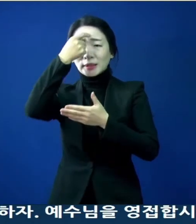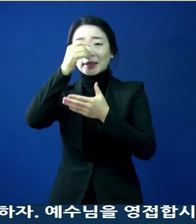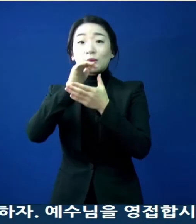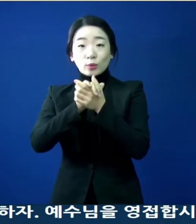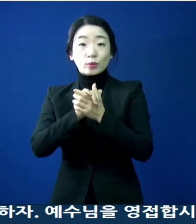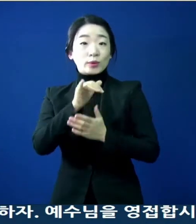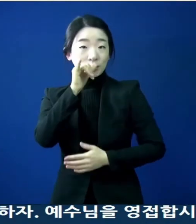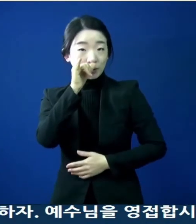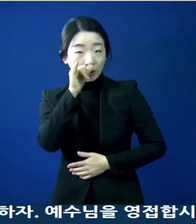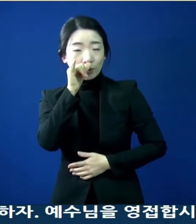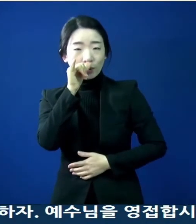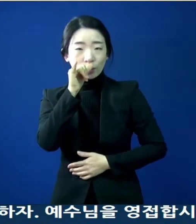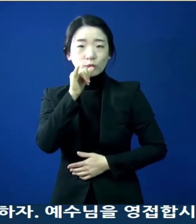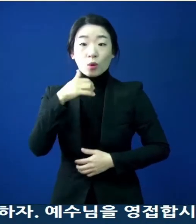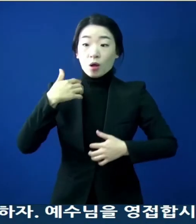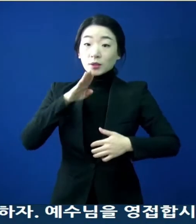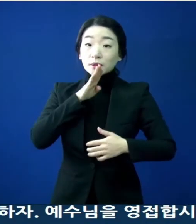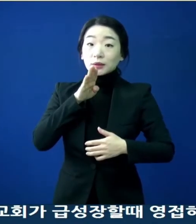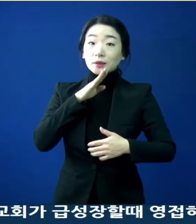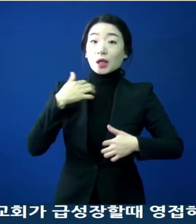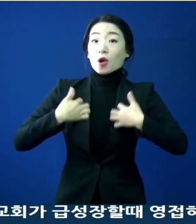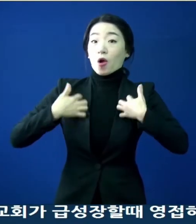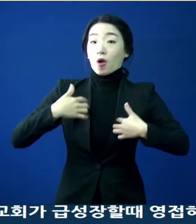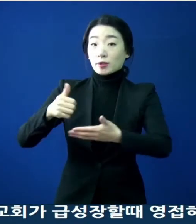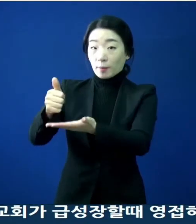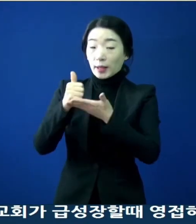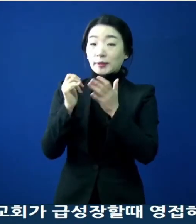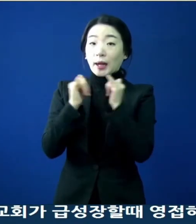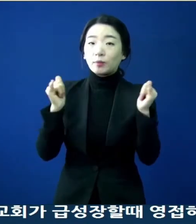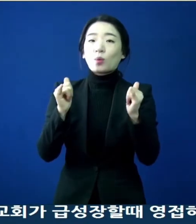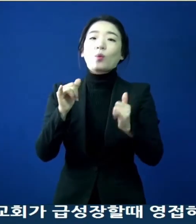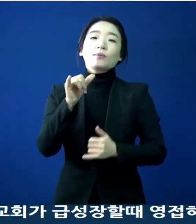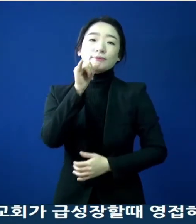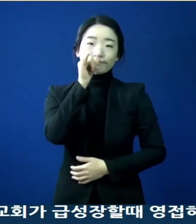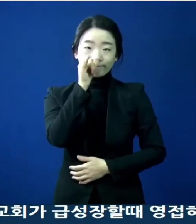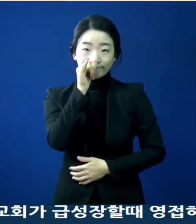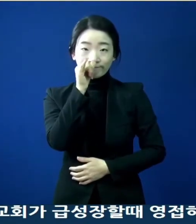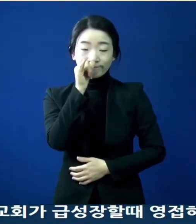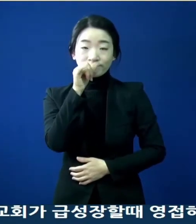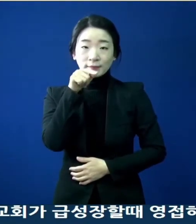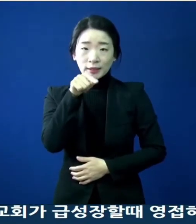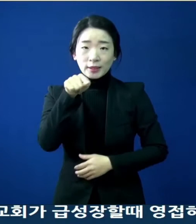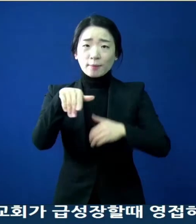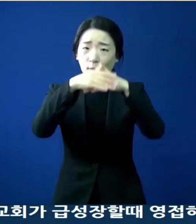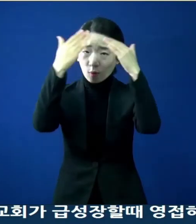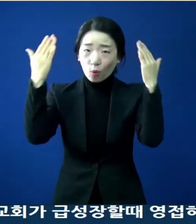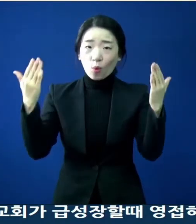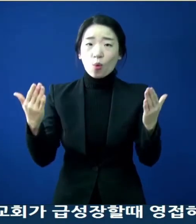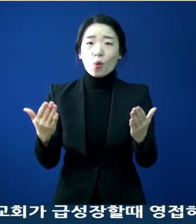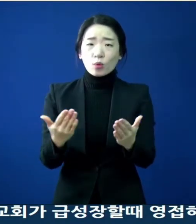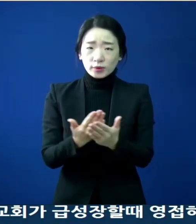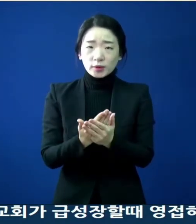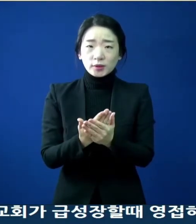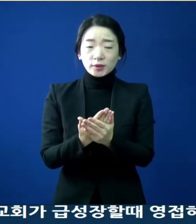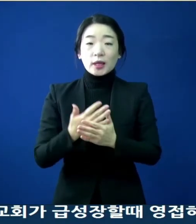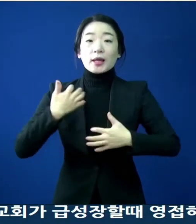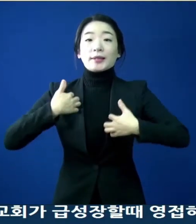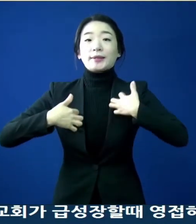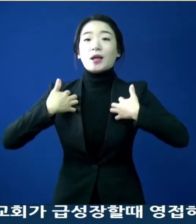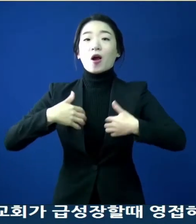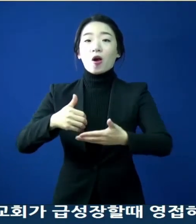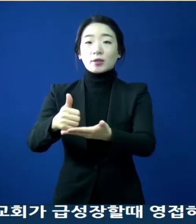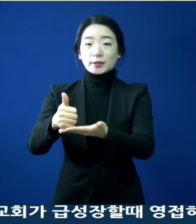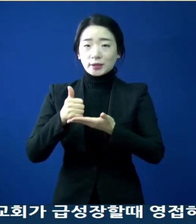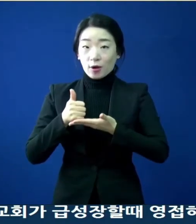이들이 가시적으로 나타나는 현상들이 있었습니다. 물론 이 모든 이 영접을 중심으로